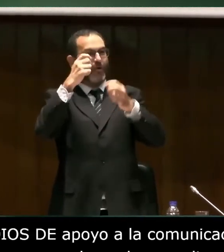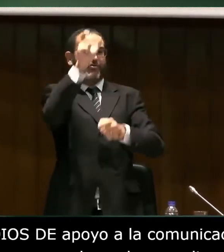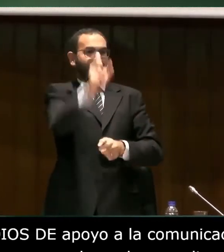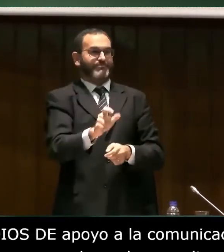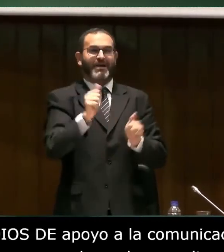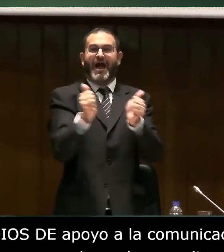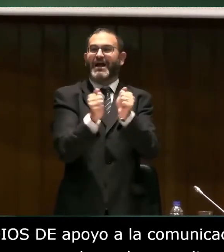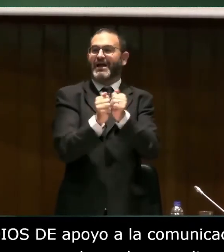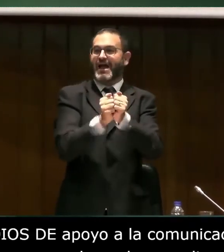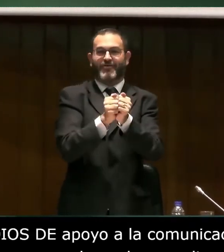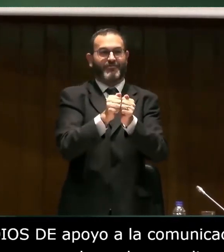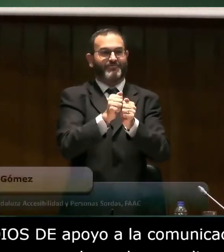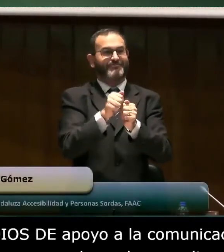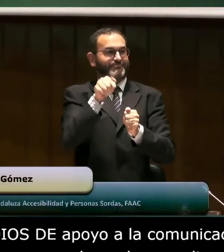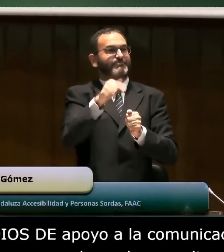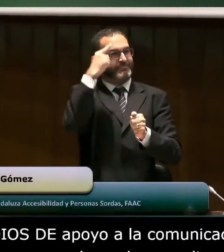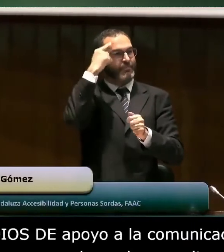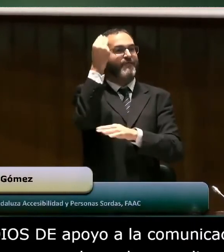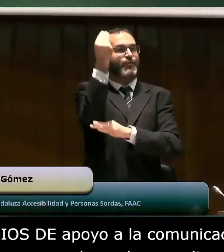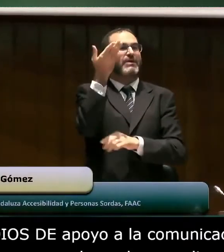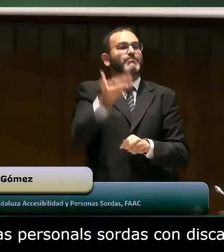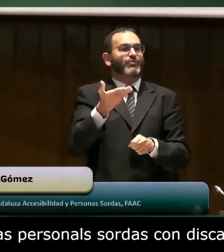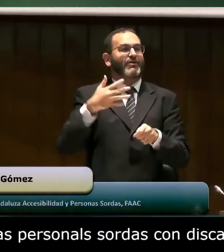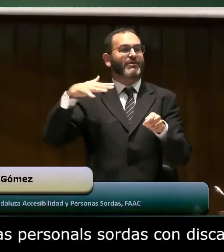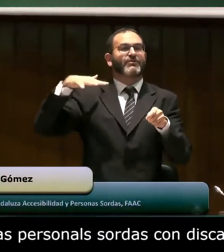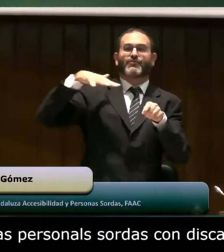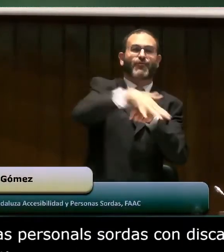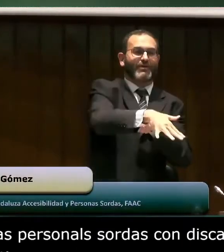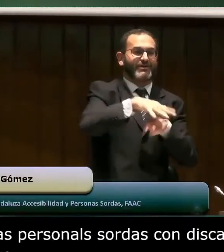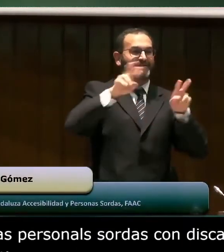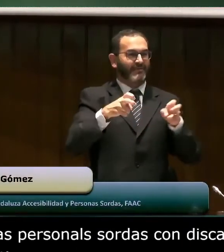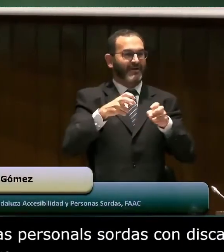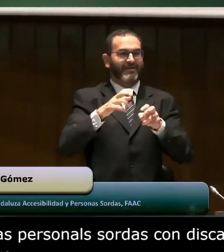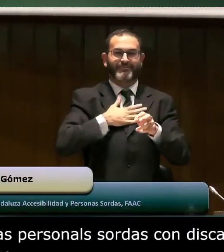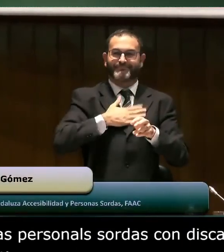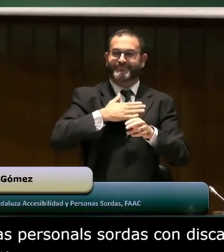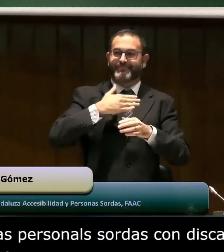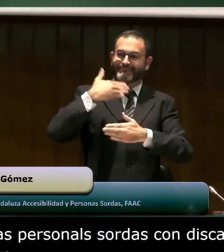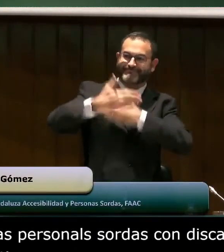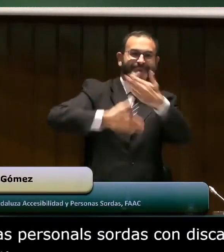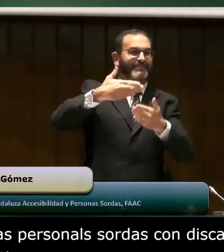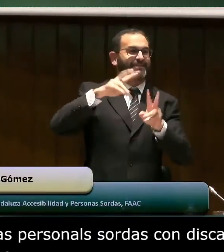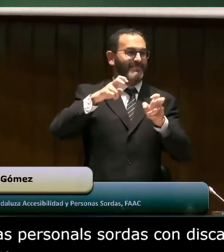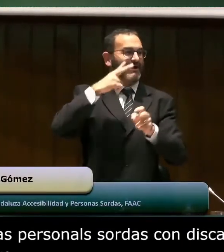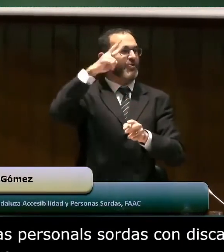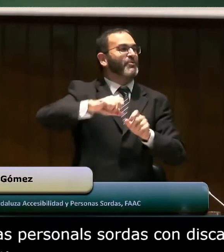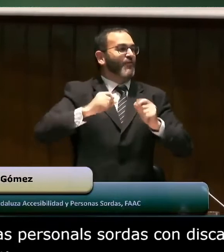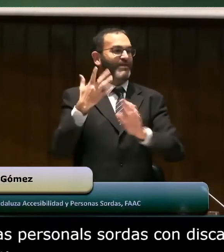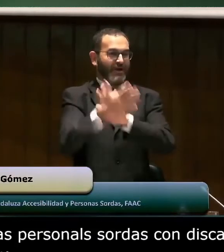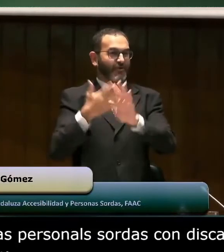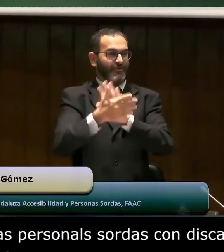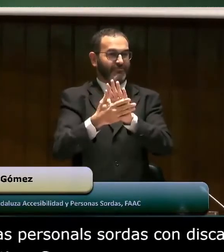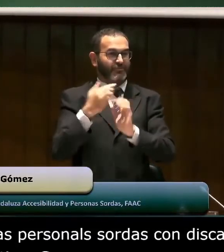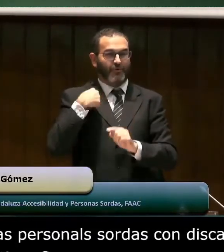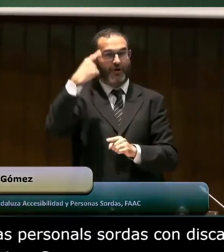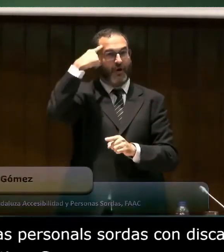de personas sordas y en esta oportunidad quiero dar un fuerte recuerdo a la figura del profesor Ángel Herrero y a